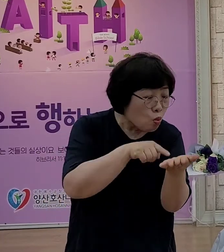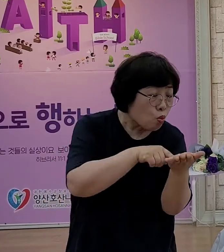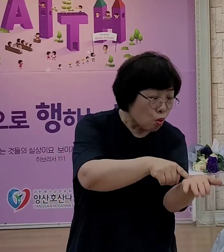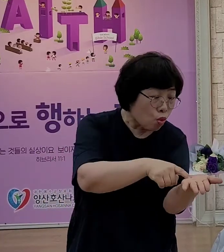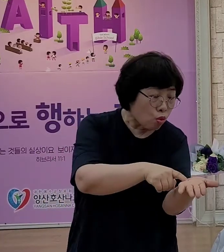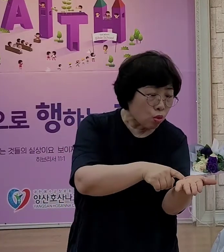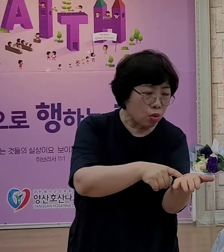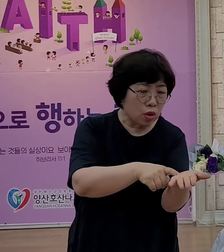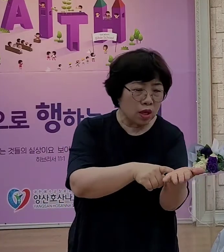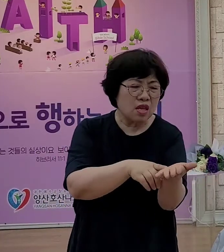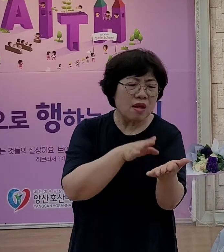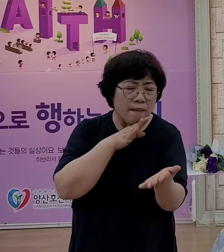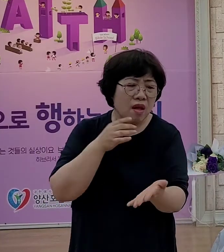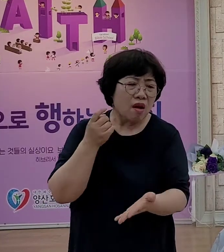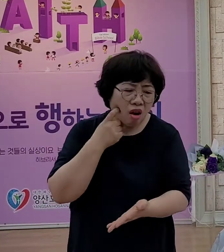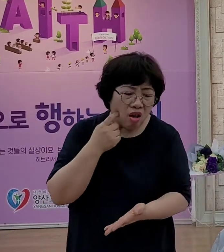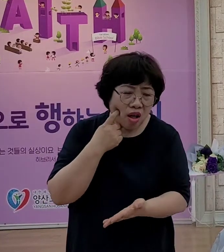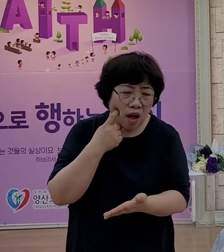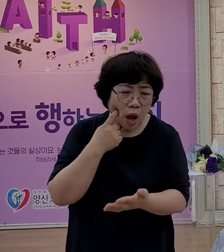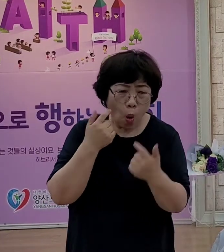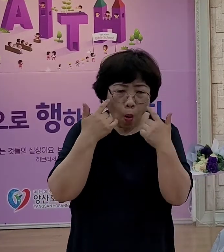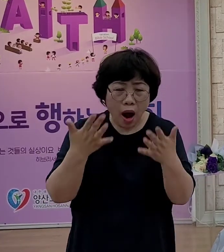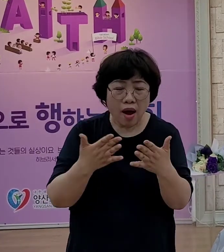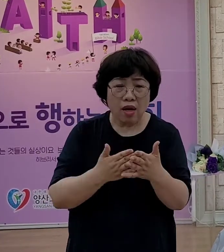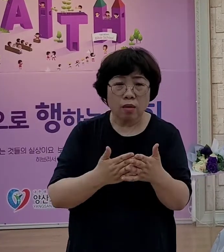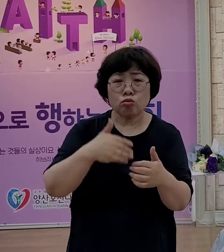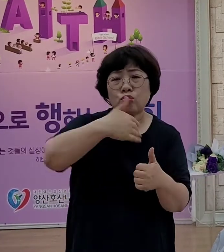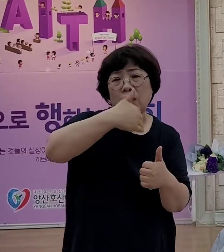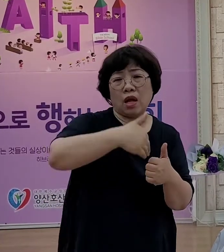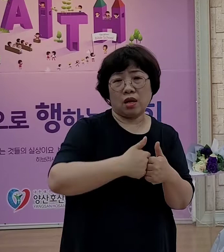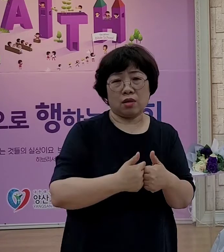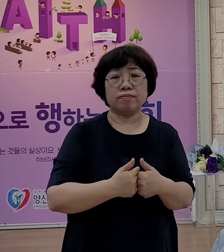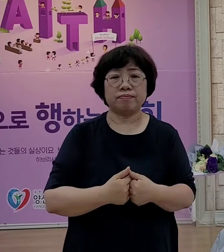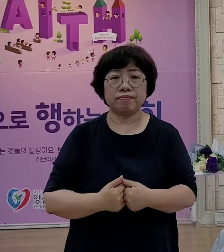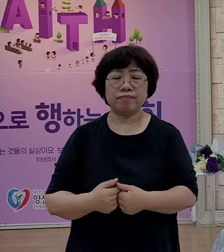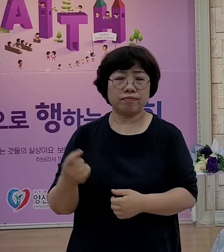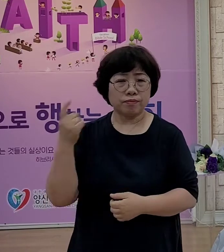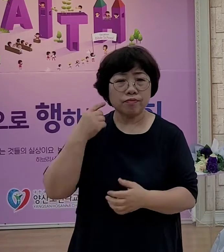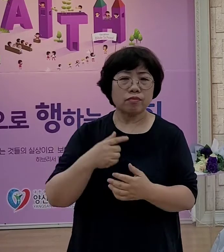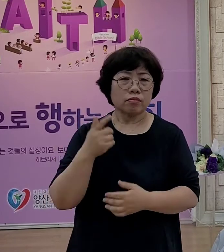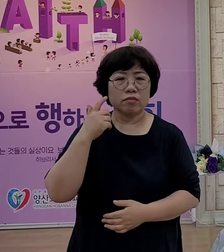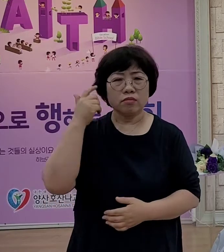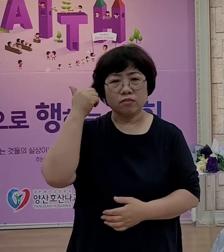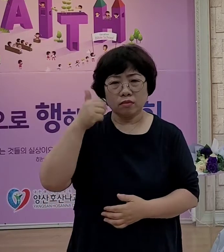그분이 뭐라고 보냈는지. 제가 그 문자를 읽는 즉시